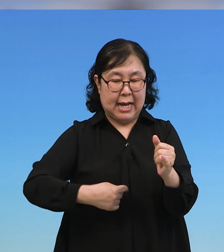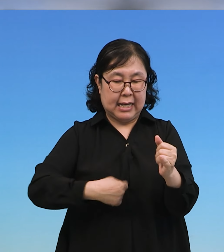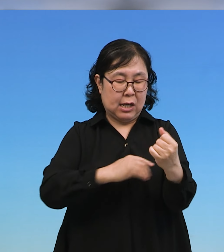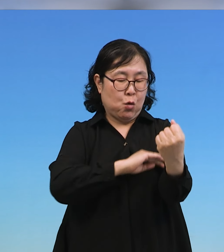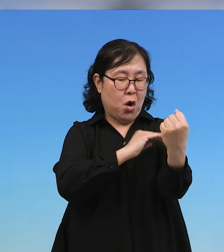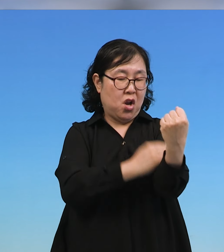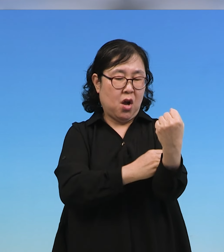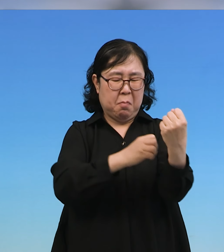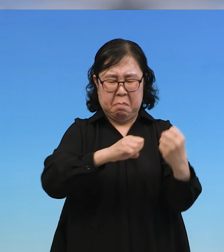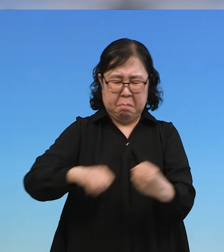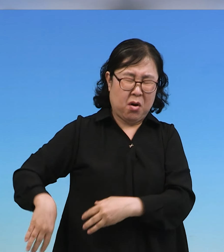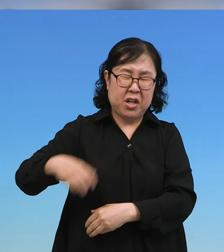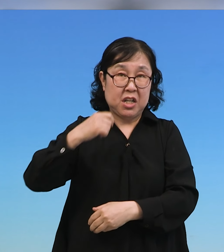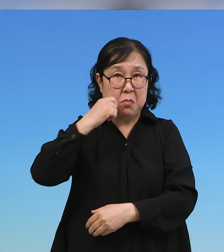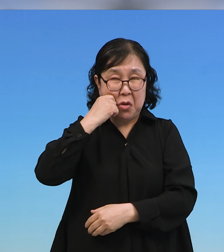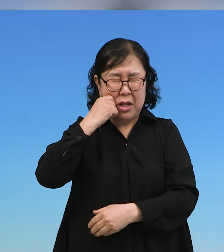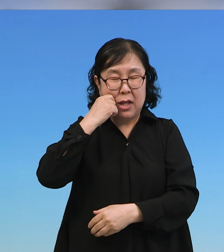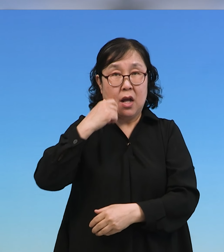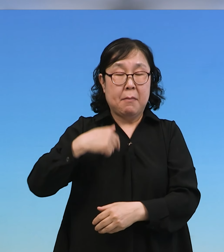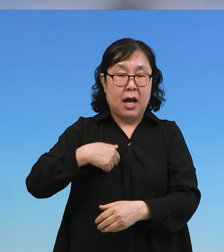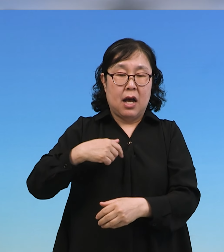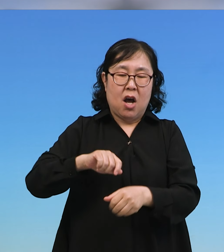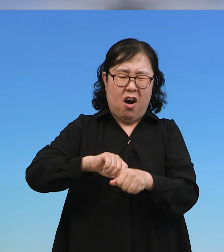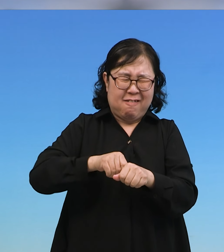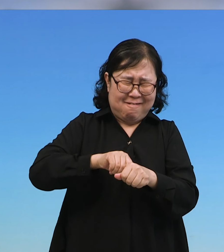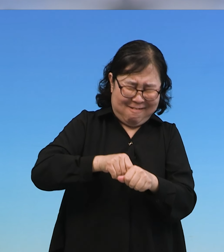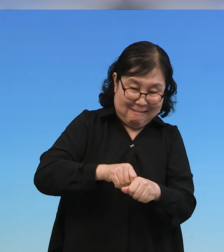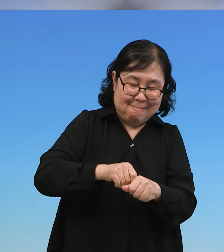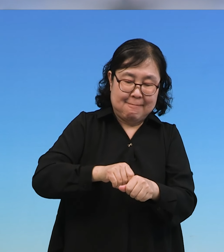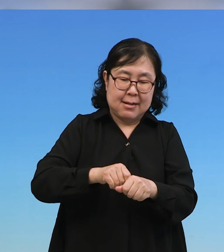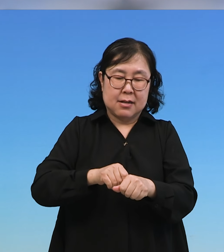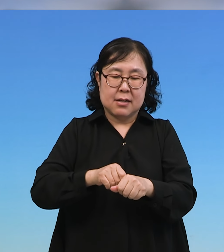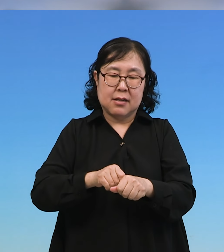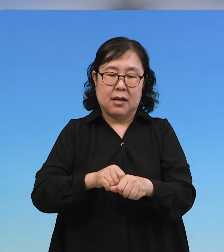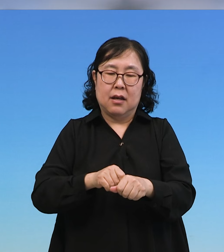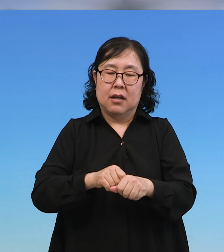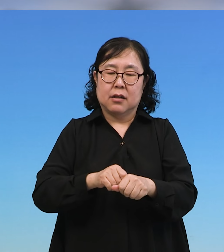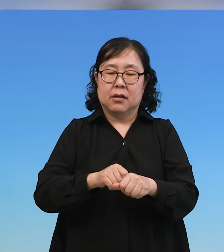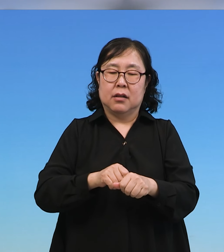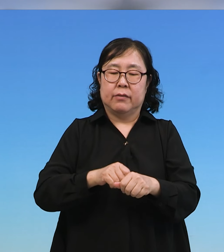게 역사적으로 얼마나 정치적으로 이런 일이 많습니까?